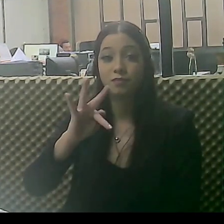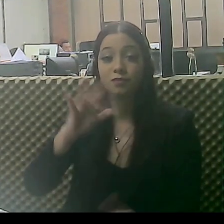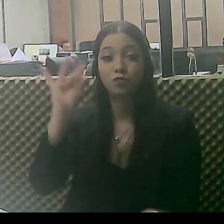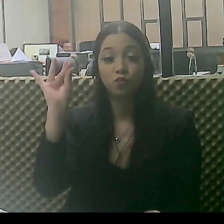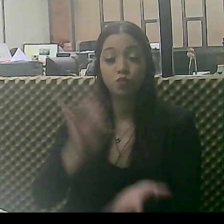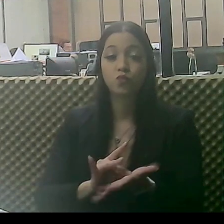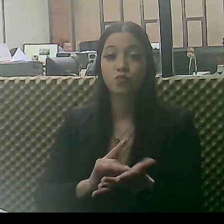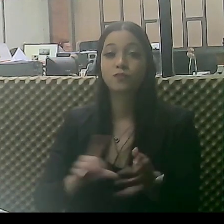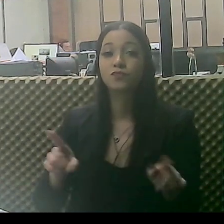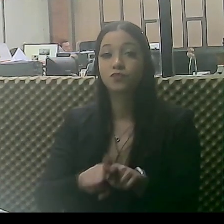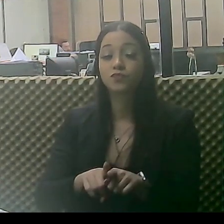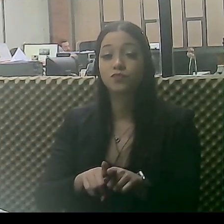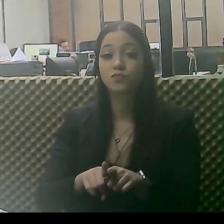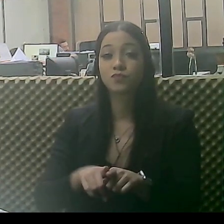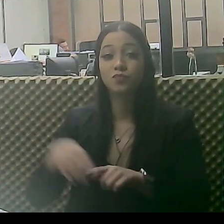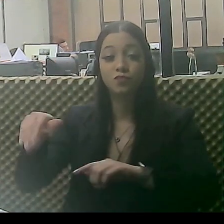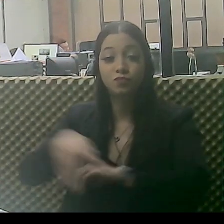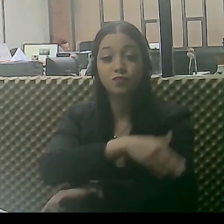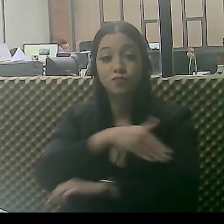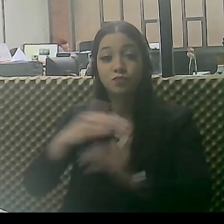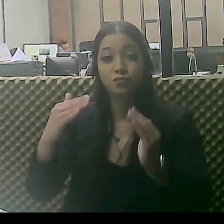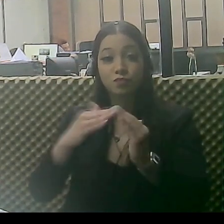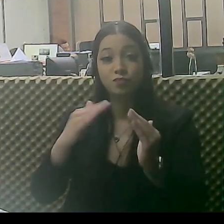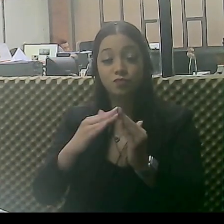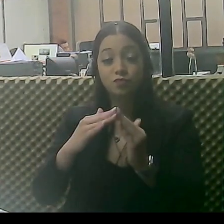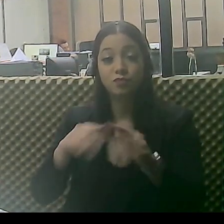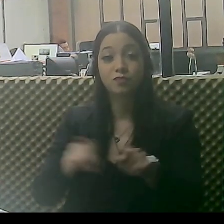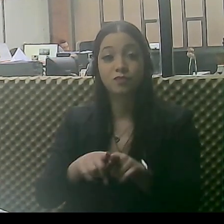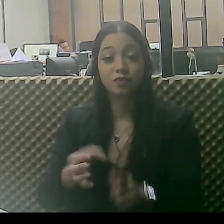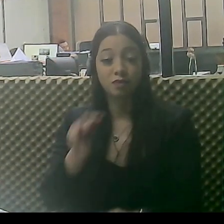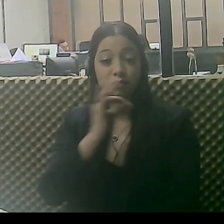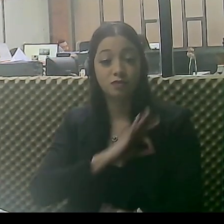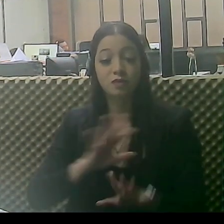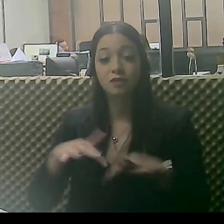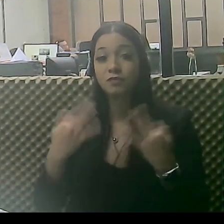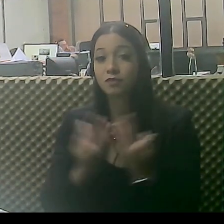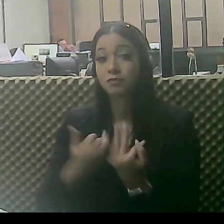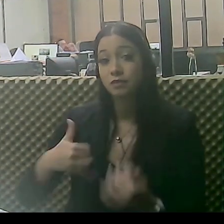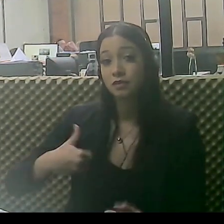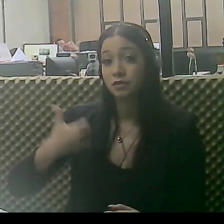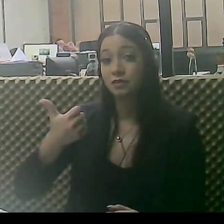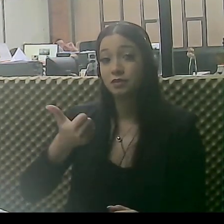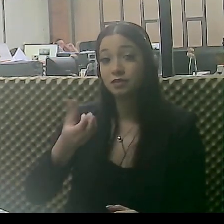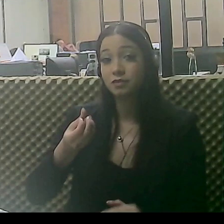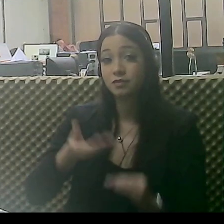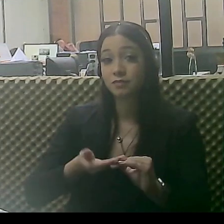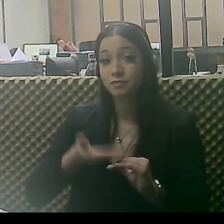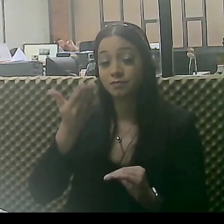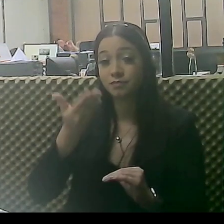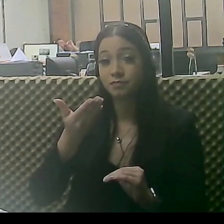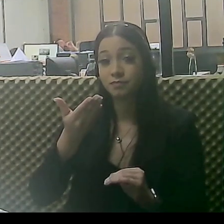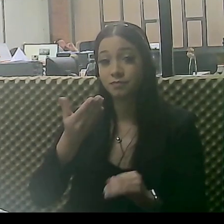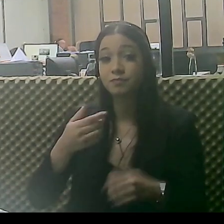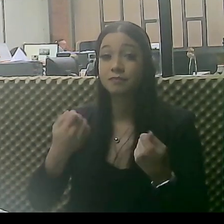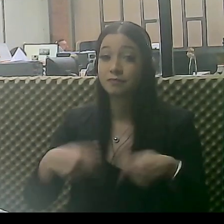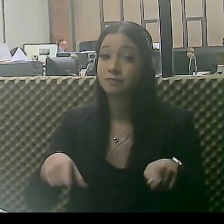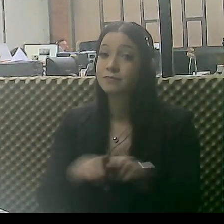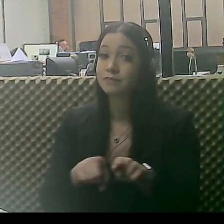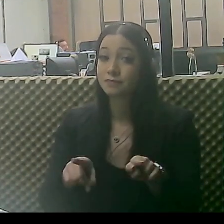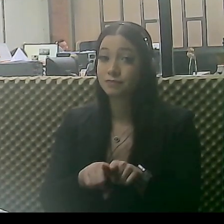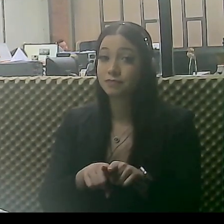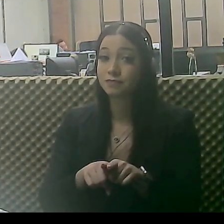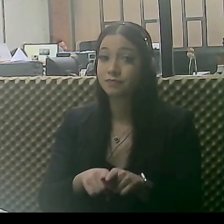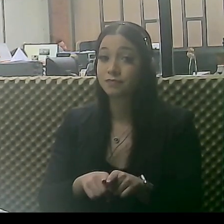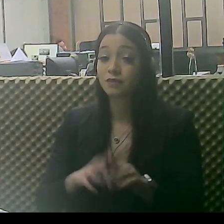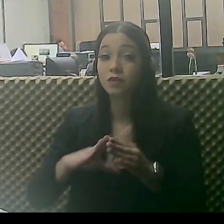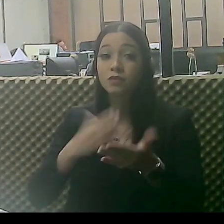originais, além de comprovantes de endereço e renda familiar, bem como ter idade mínima de 16 anos, É necessário ainda